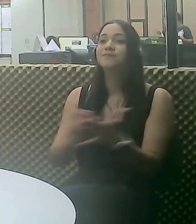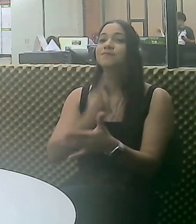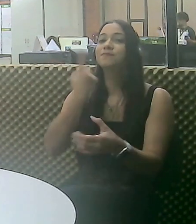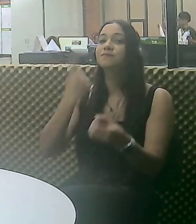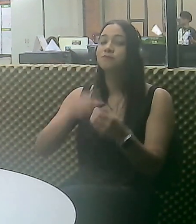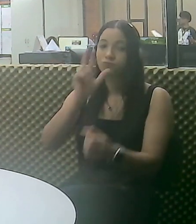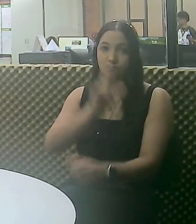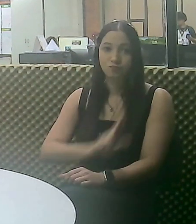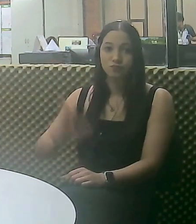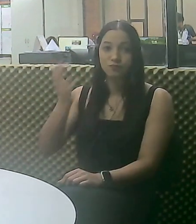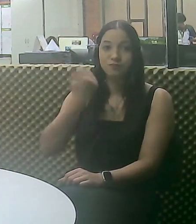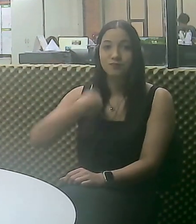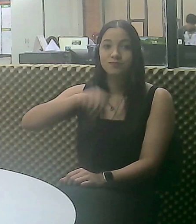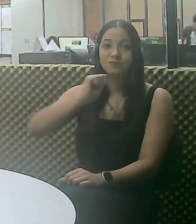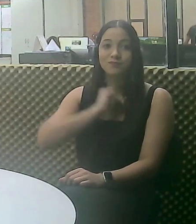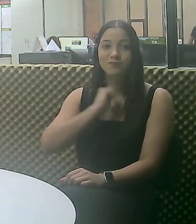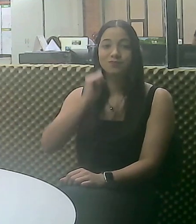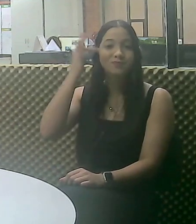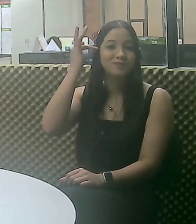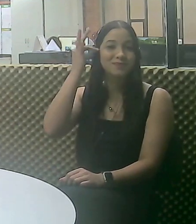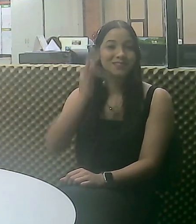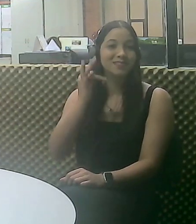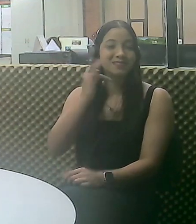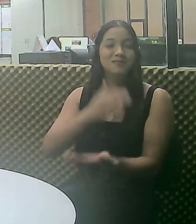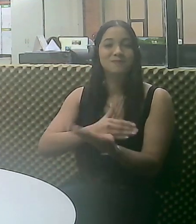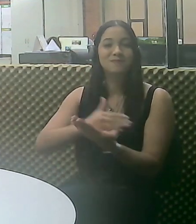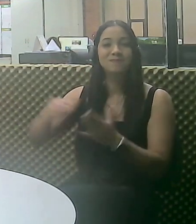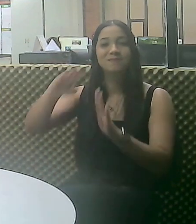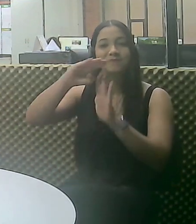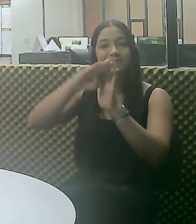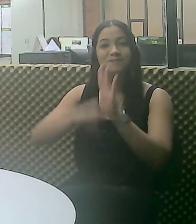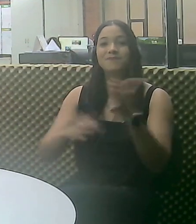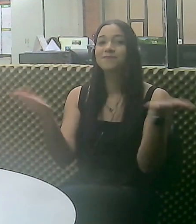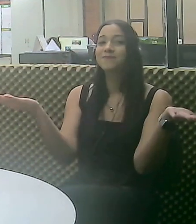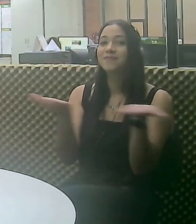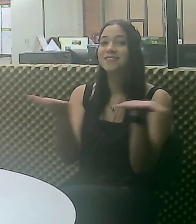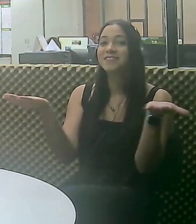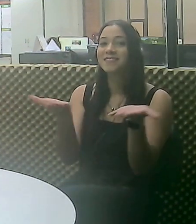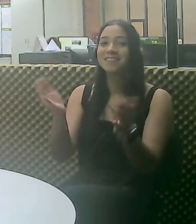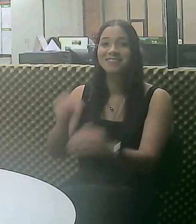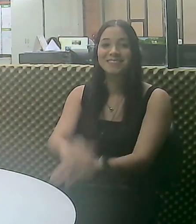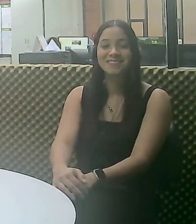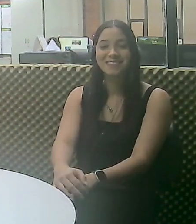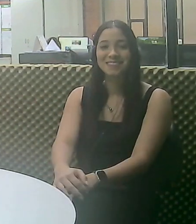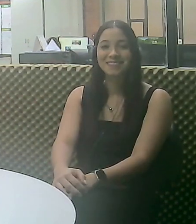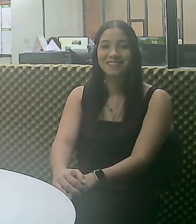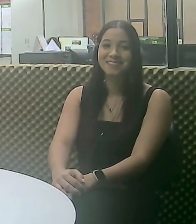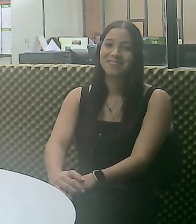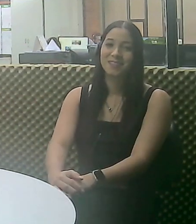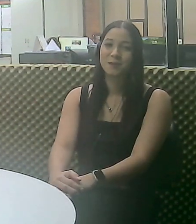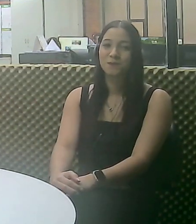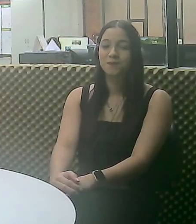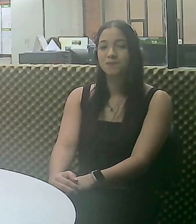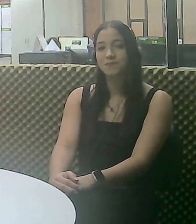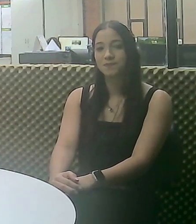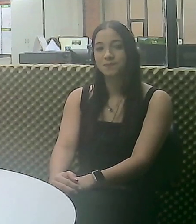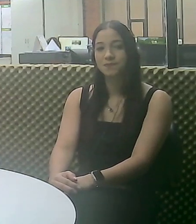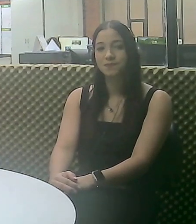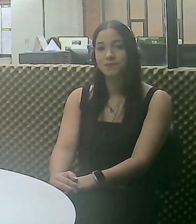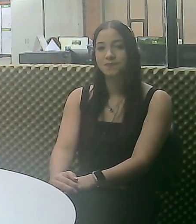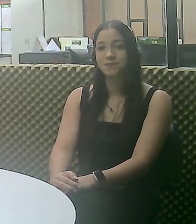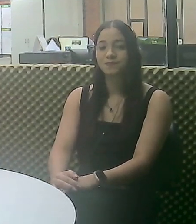fato acontece em Uberlândia. Eu sou Fernando Cássio e começamos com os destaques da edição de hoje.